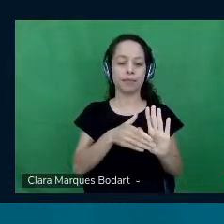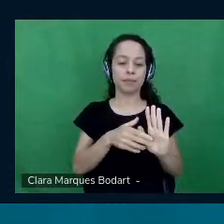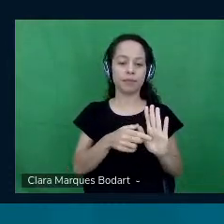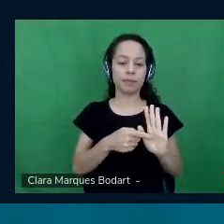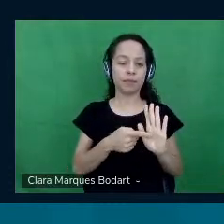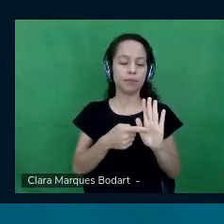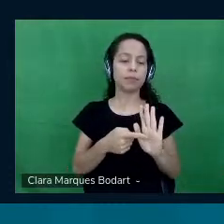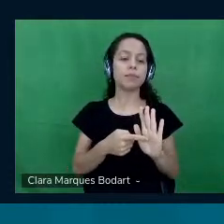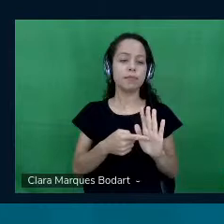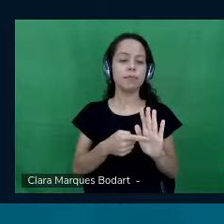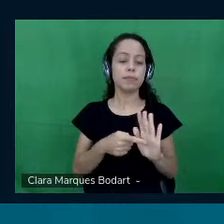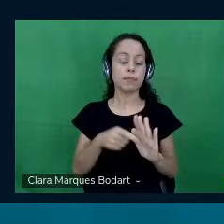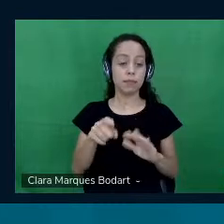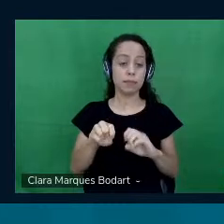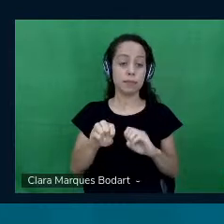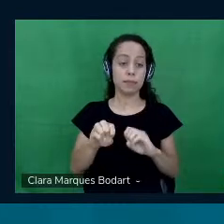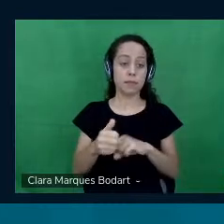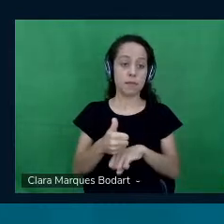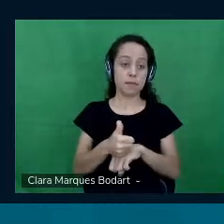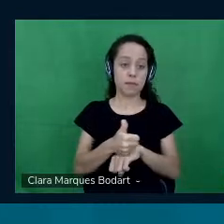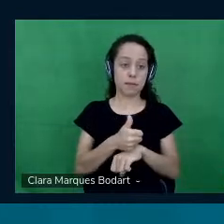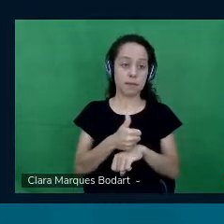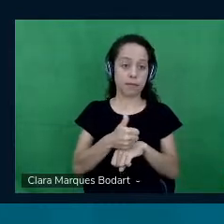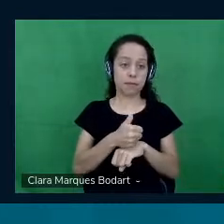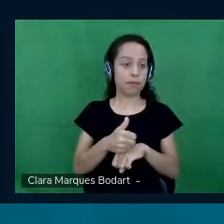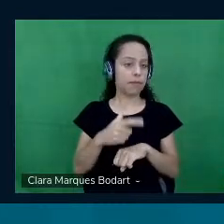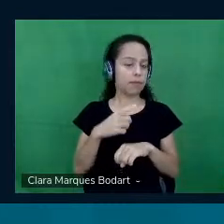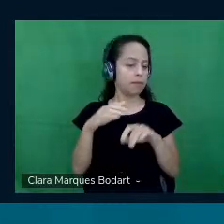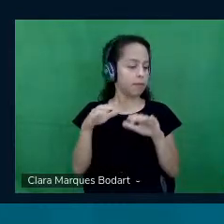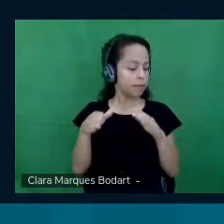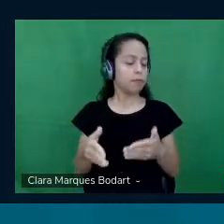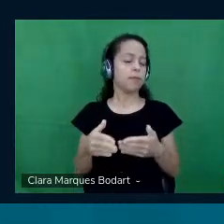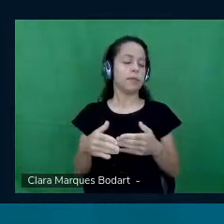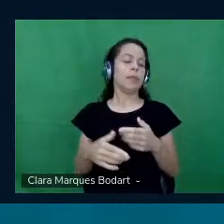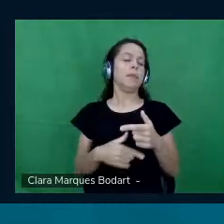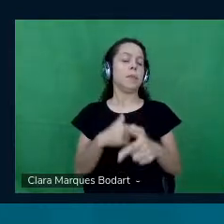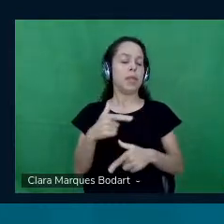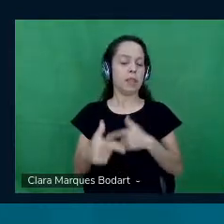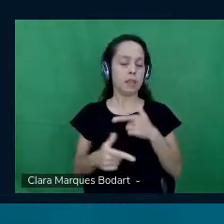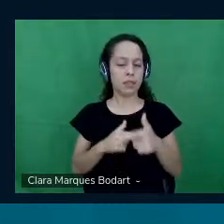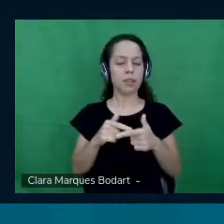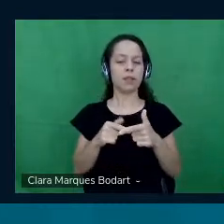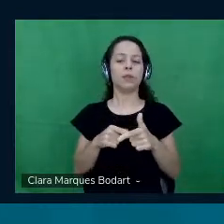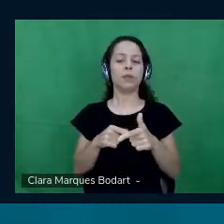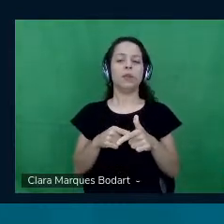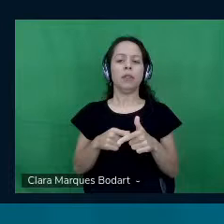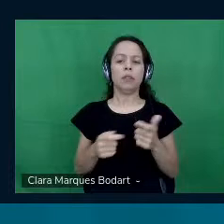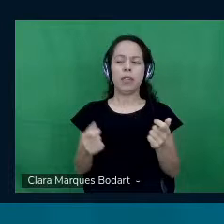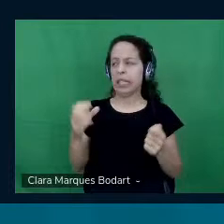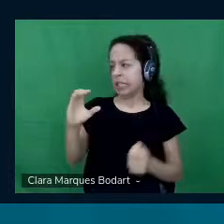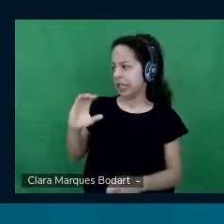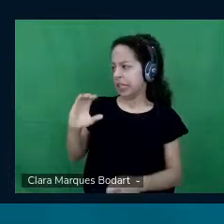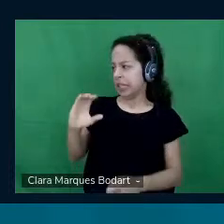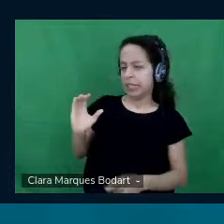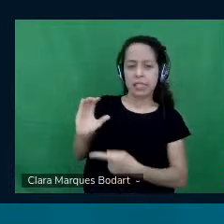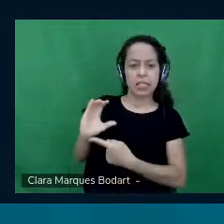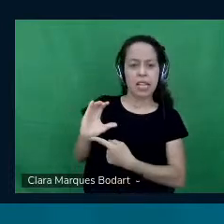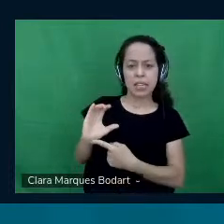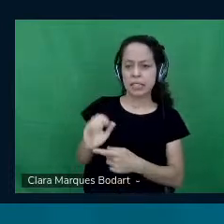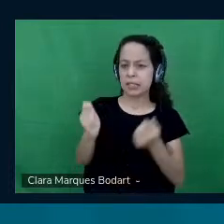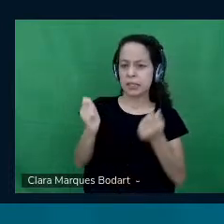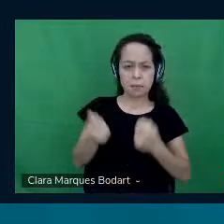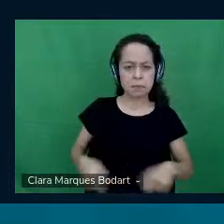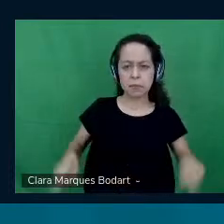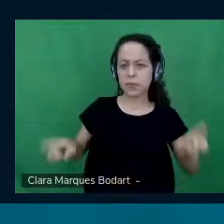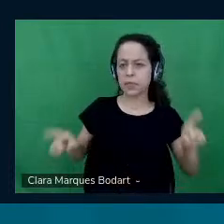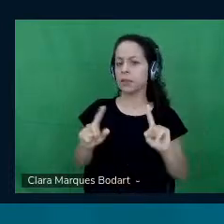seria algo diretamente voltado para o trabalho, que, portanto, não precisaria de muita ciência, né, seria muito mais